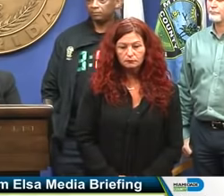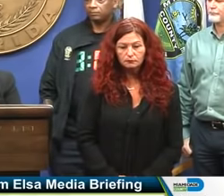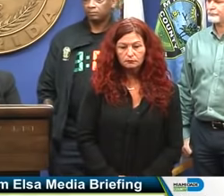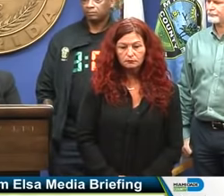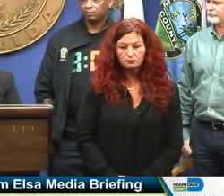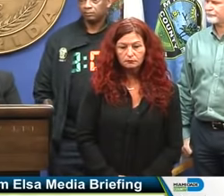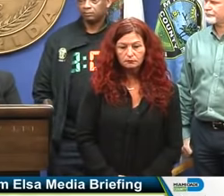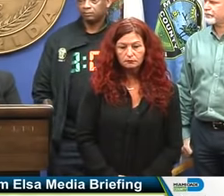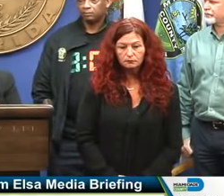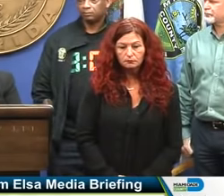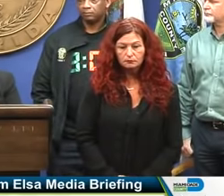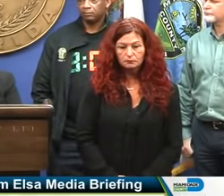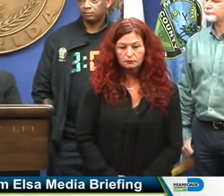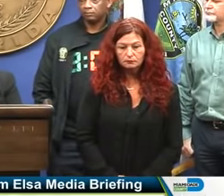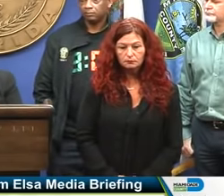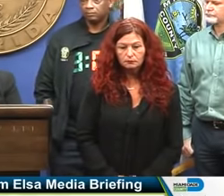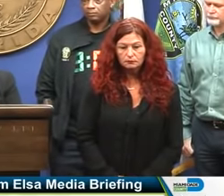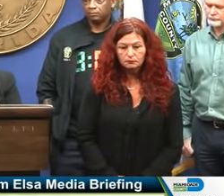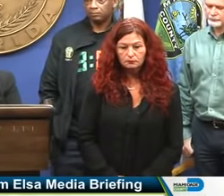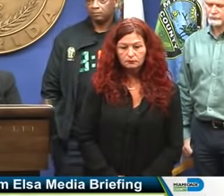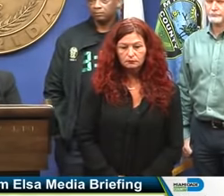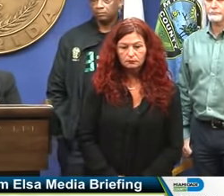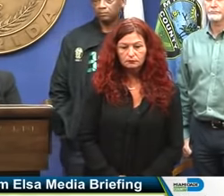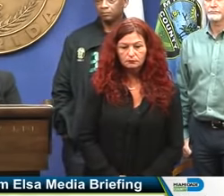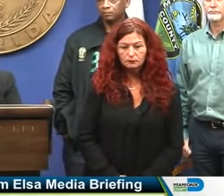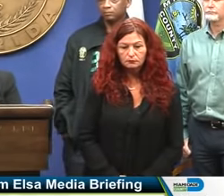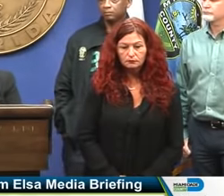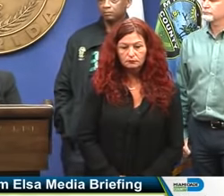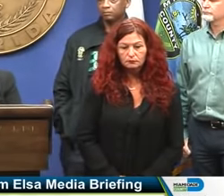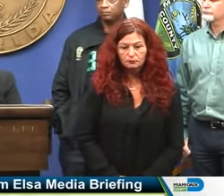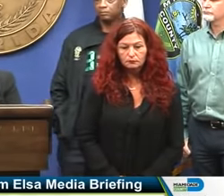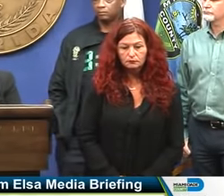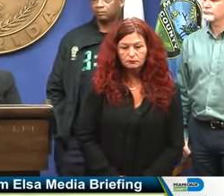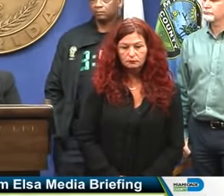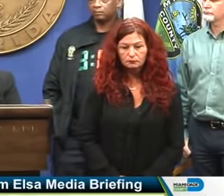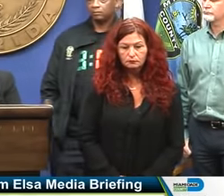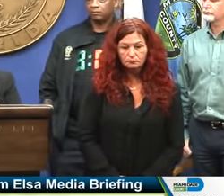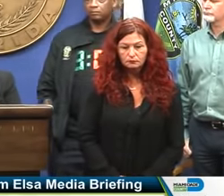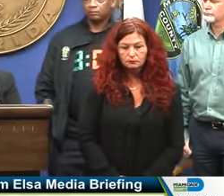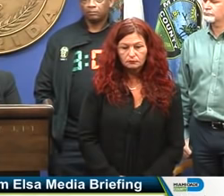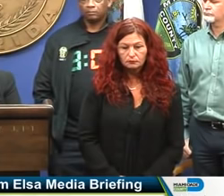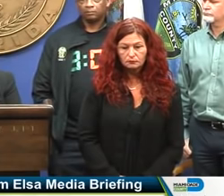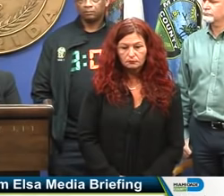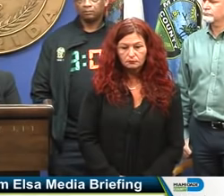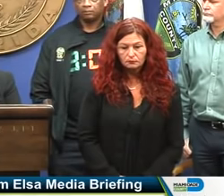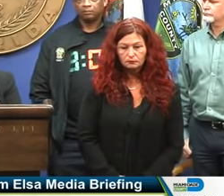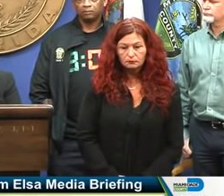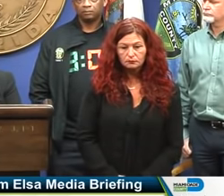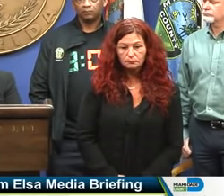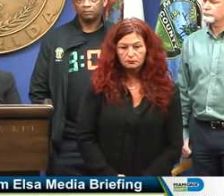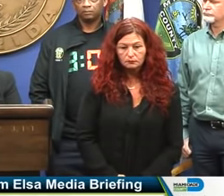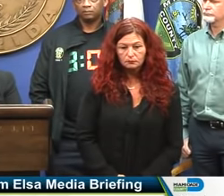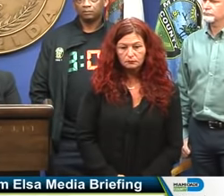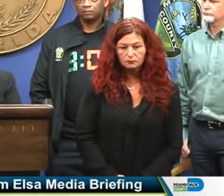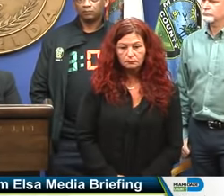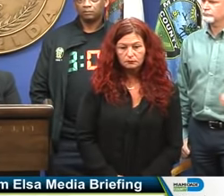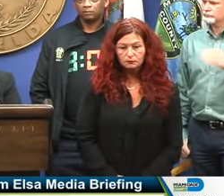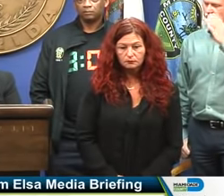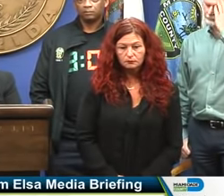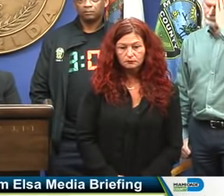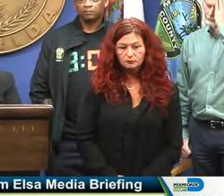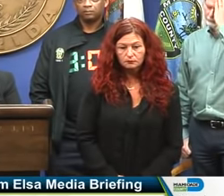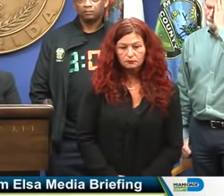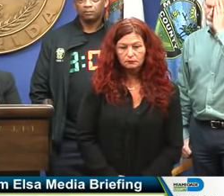la demolición. Desde que los primeros en responder pudieron reanudar su trabajo en